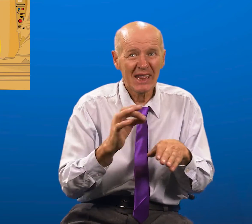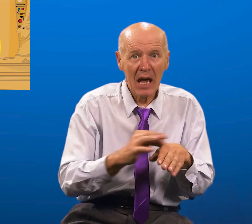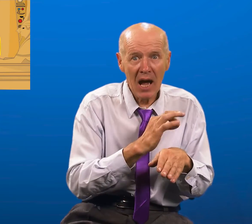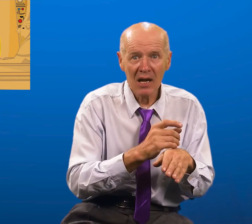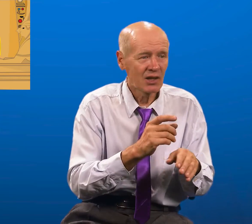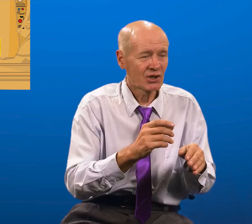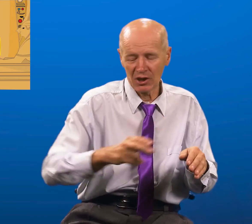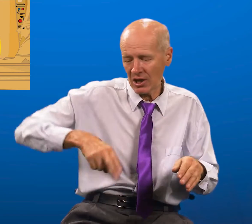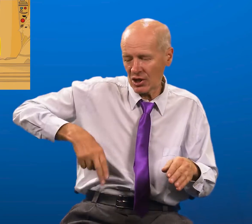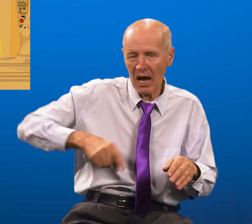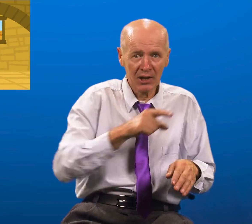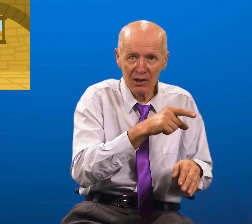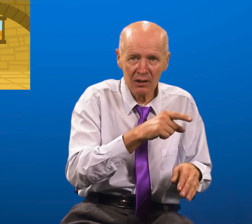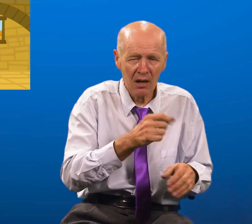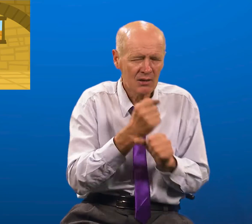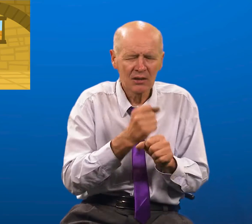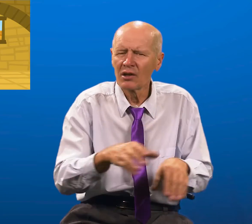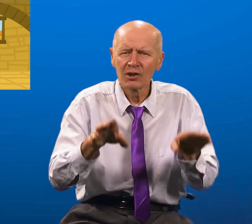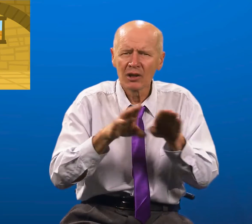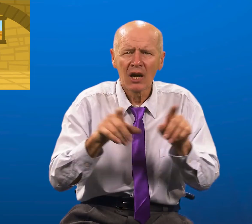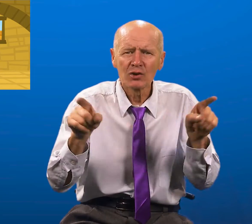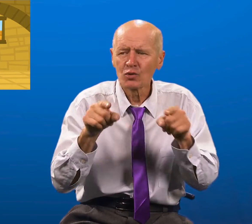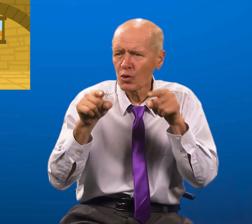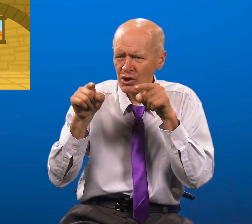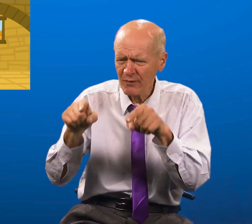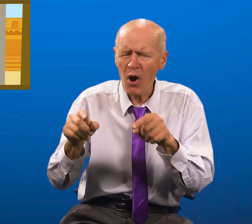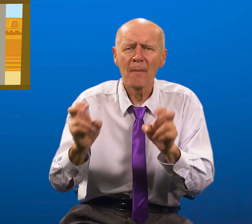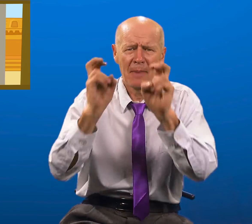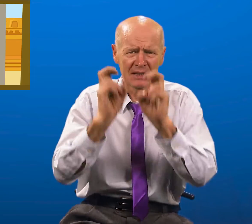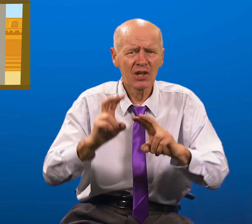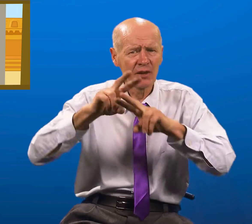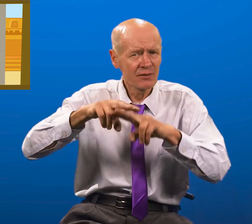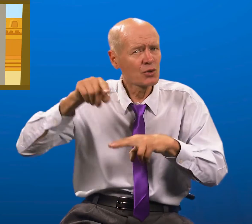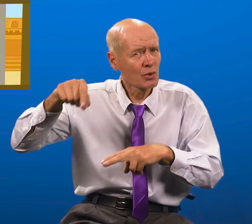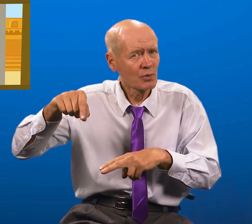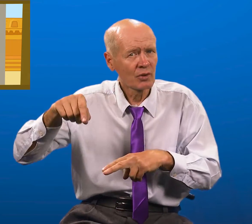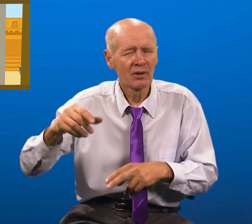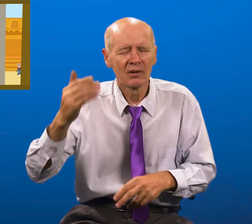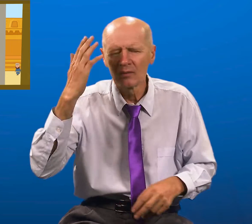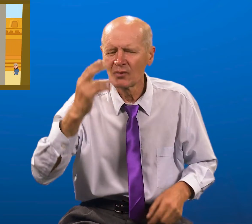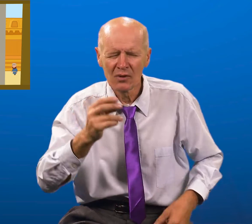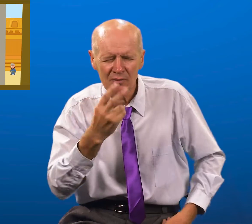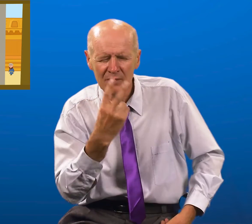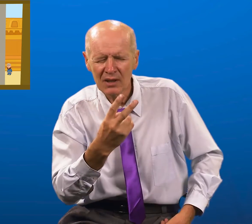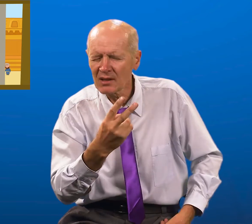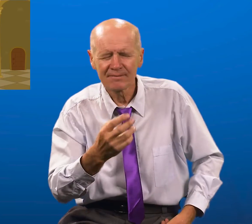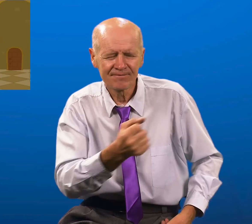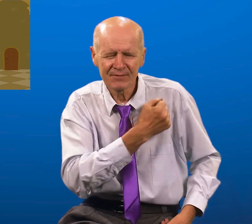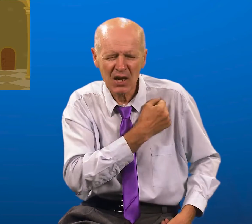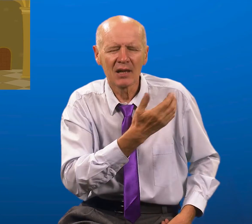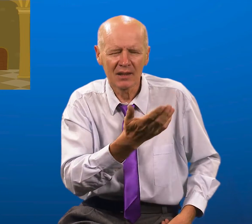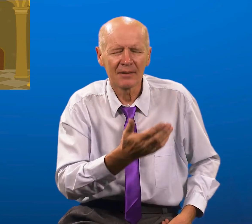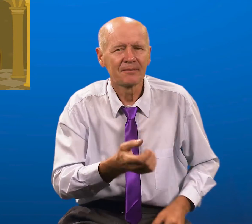начальника телохранителей сделала так, что Иосифа посадили в тюрьму. Бог знал, что Иосифа оклеветали,